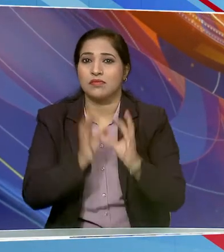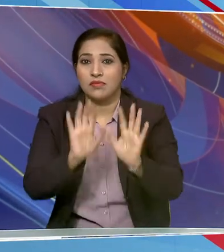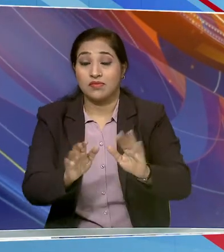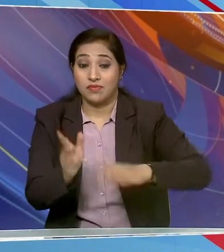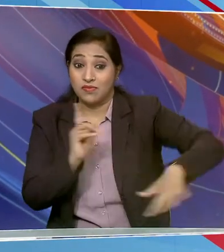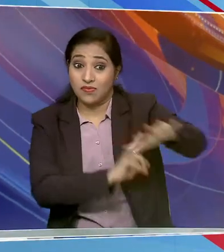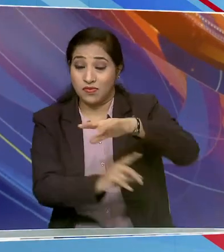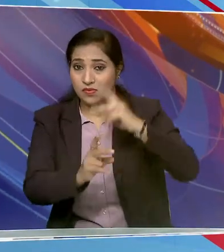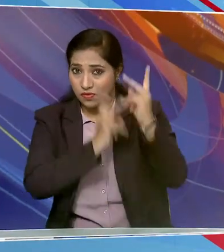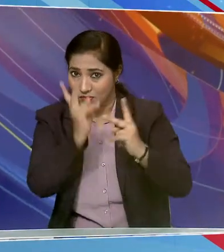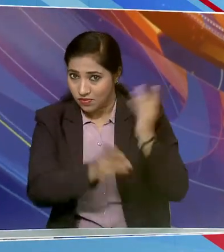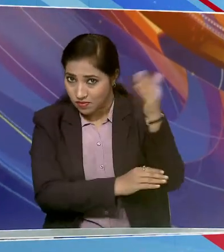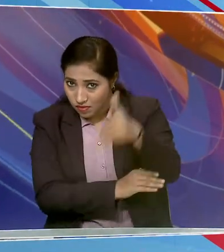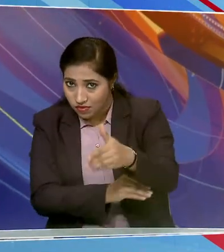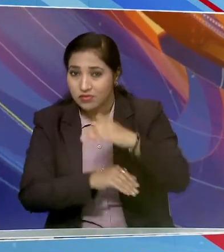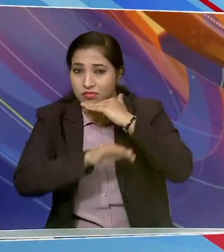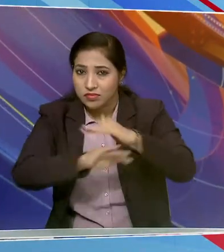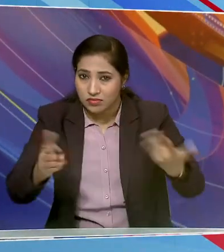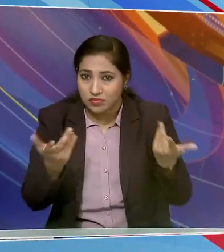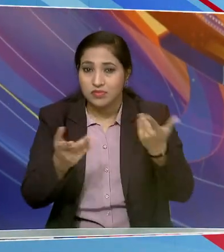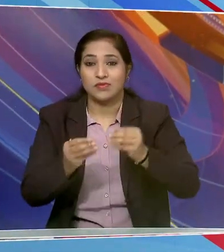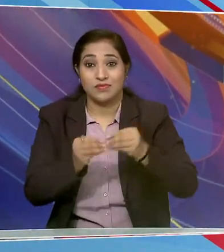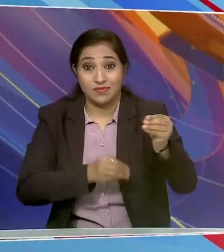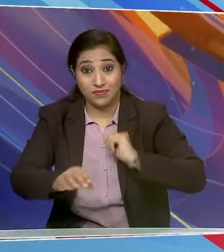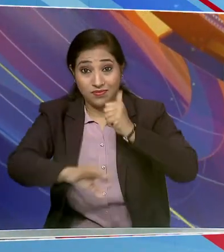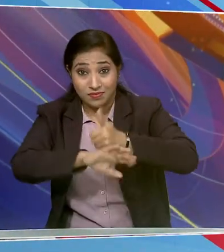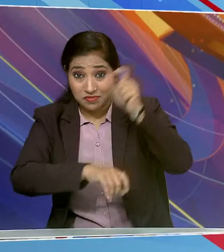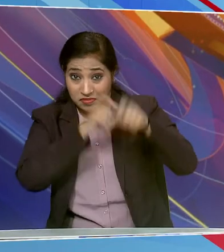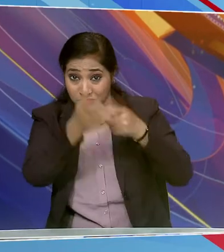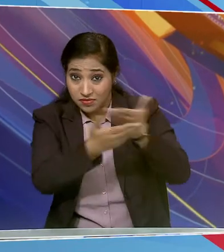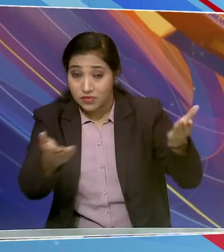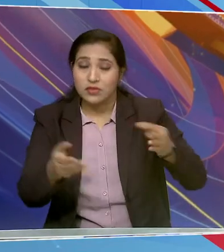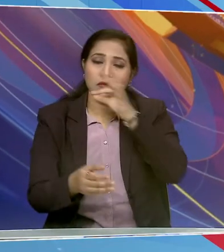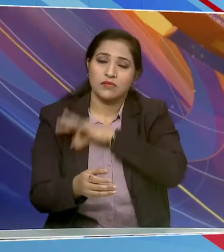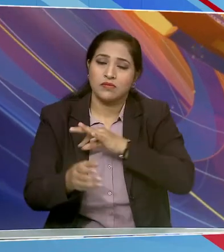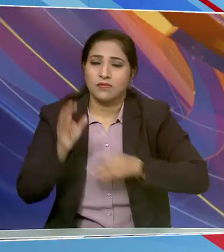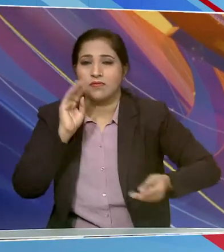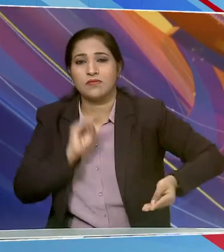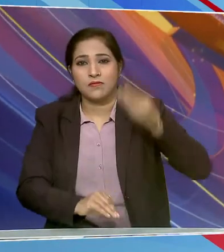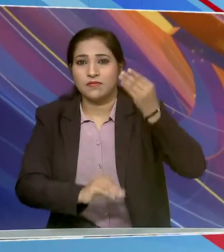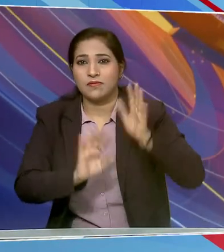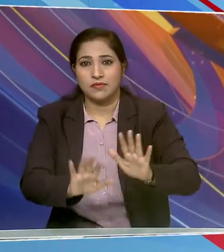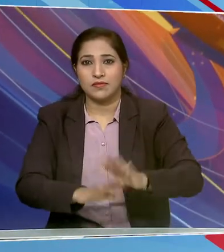क्षेत्र के पर्यटकों, छात्रों, उद्योगपतियों आदि को अत्यधिक लाभ होगा।